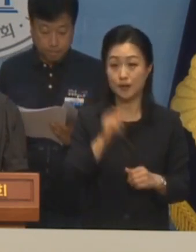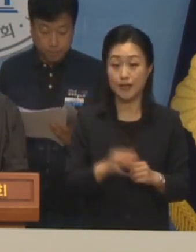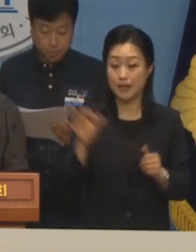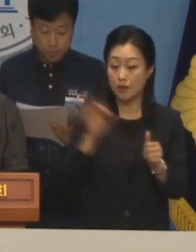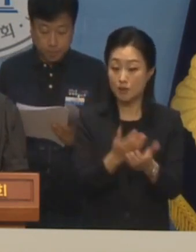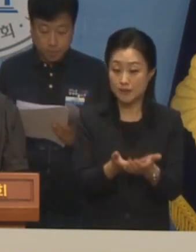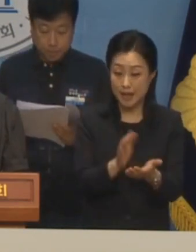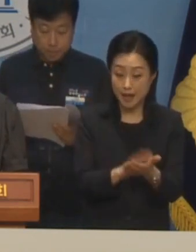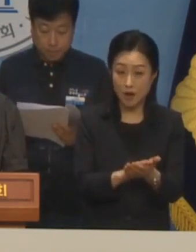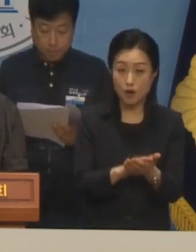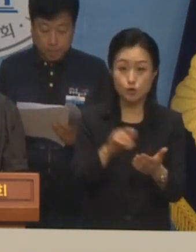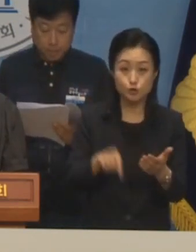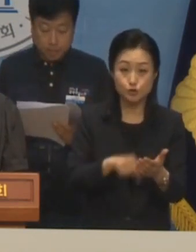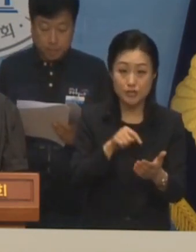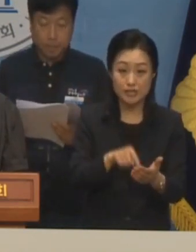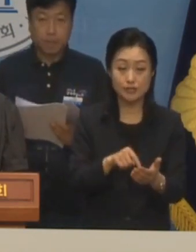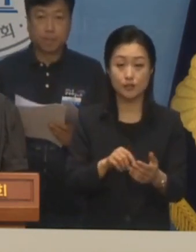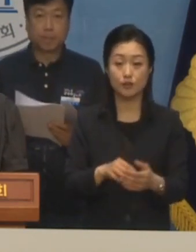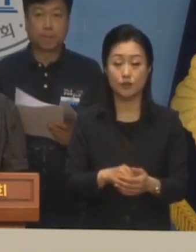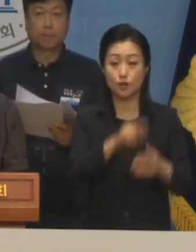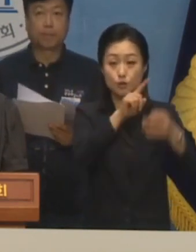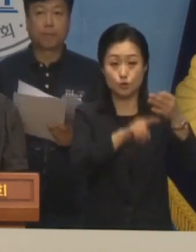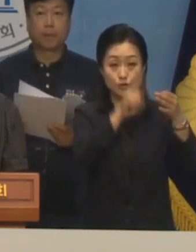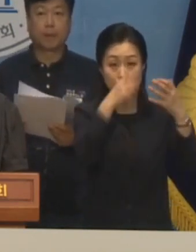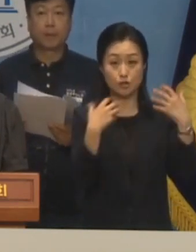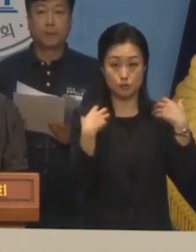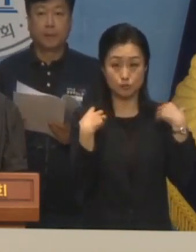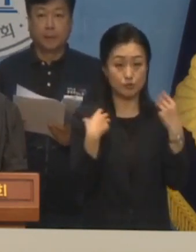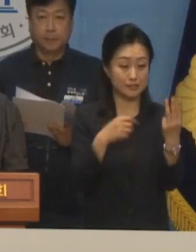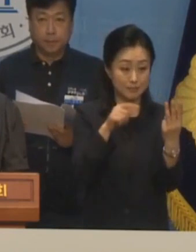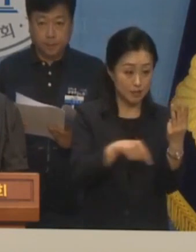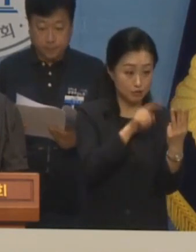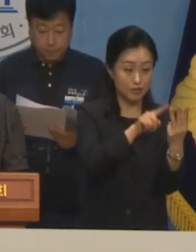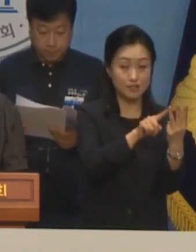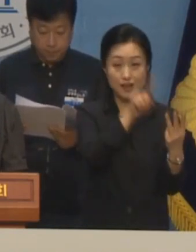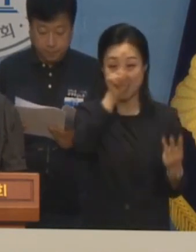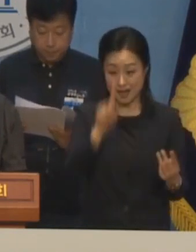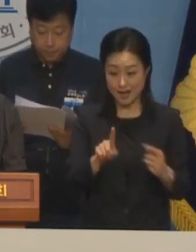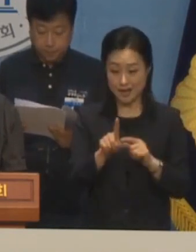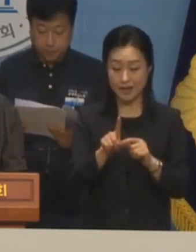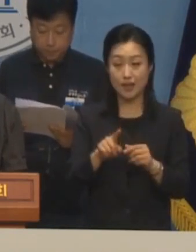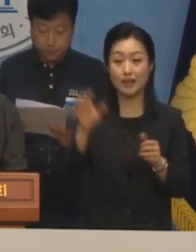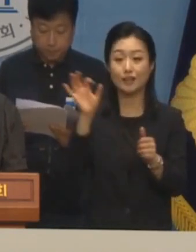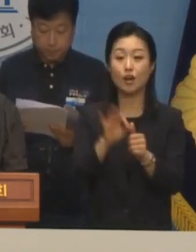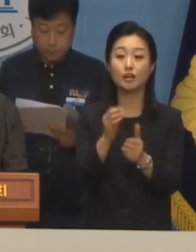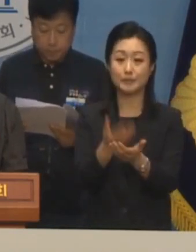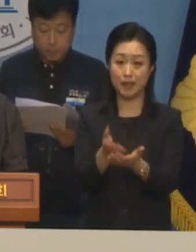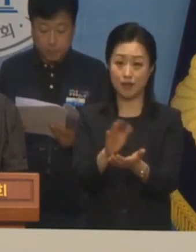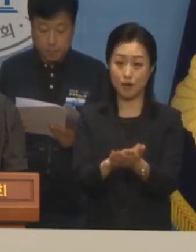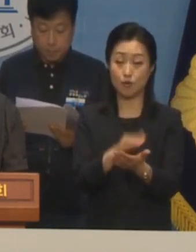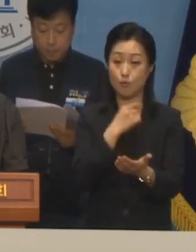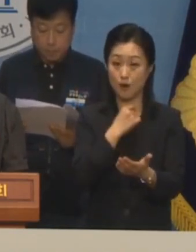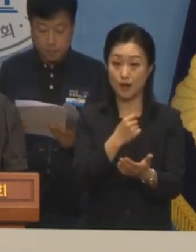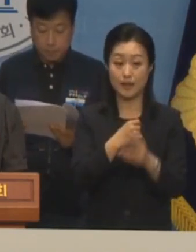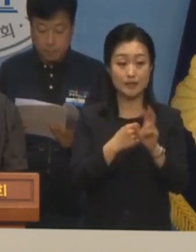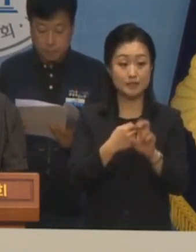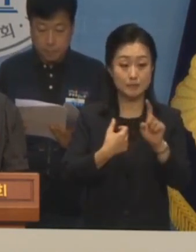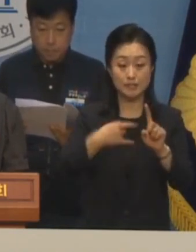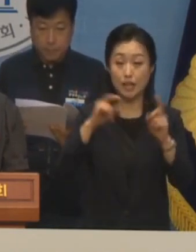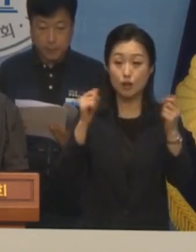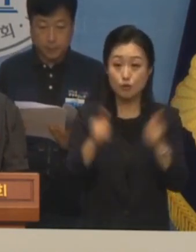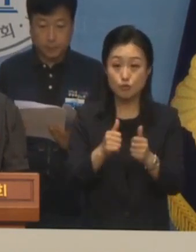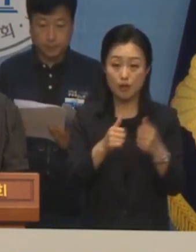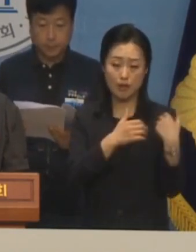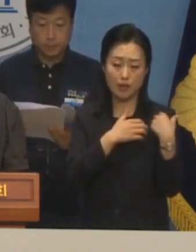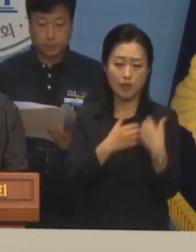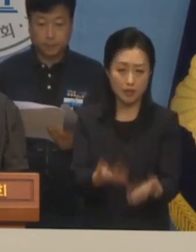연금개혁을 3대 개혁 과제 중 하나로 제시한 윤석열 정부가 구조개혁을 명분으로 지난 21대 국회에서 결국